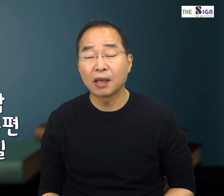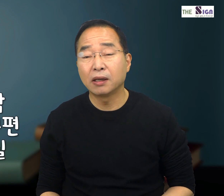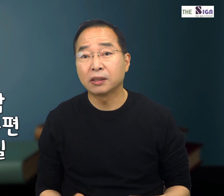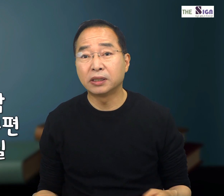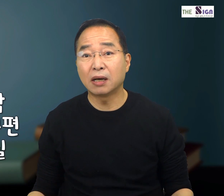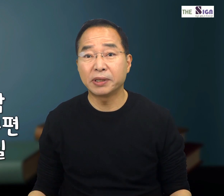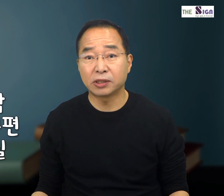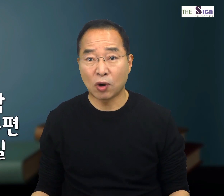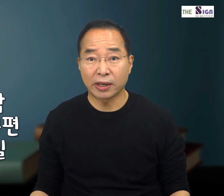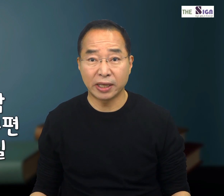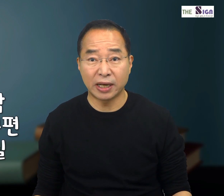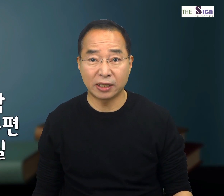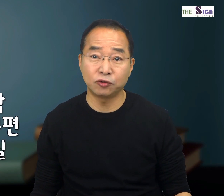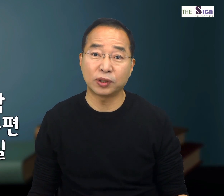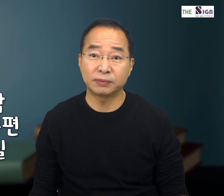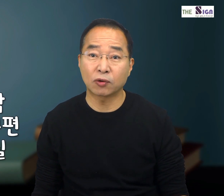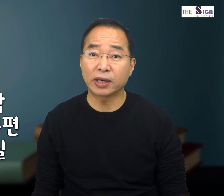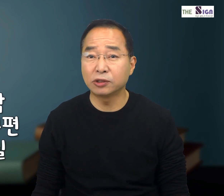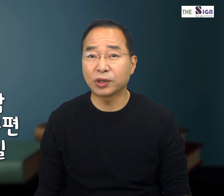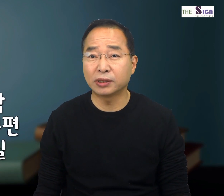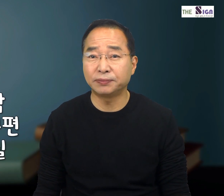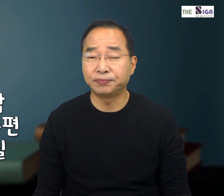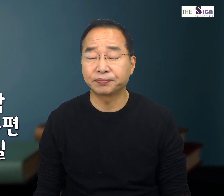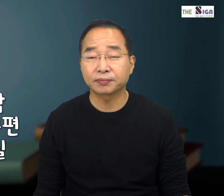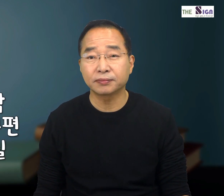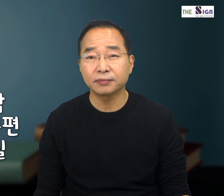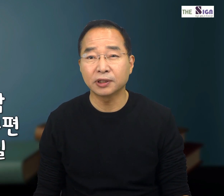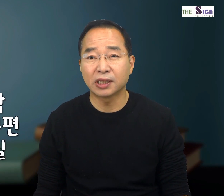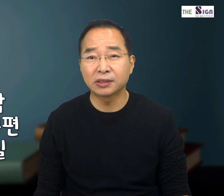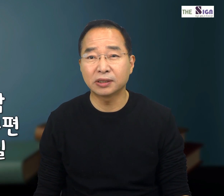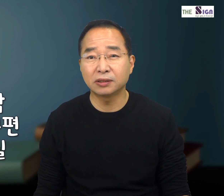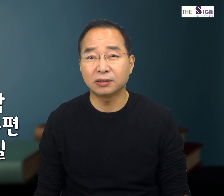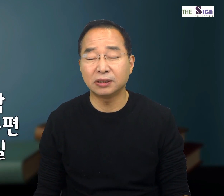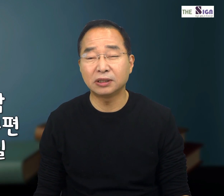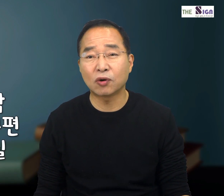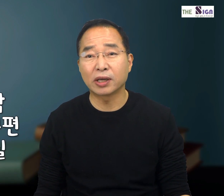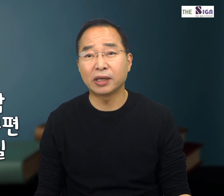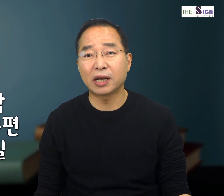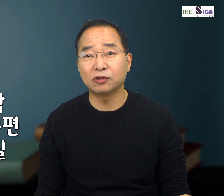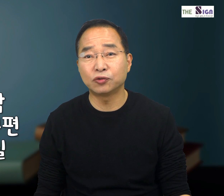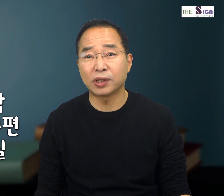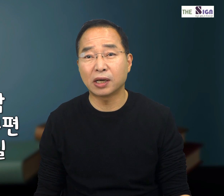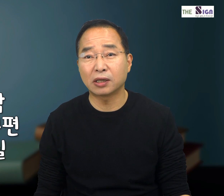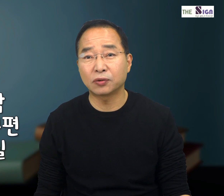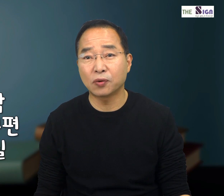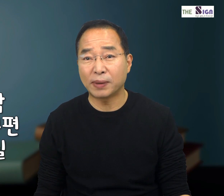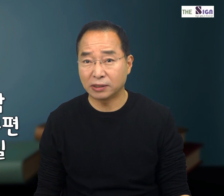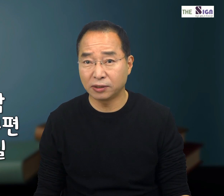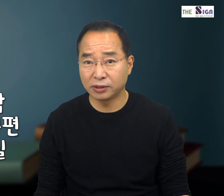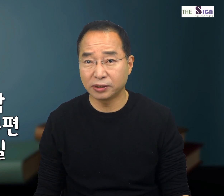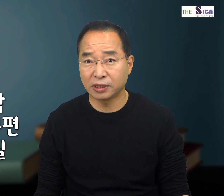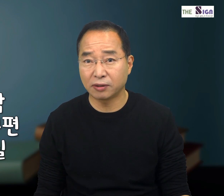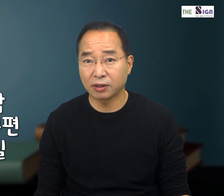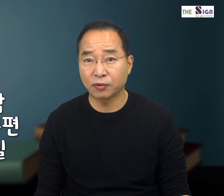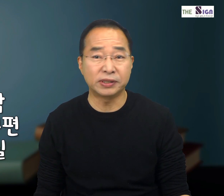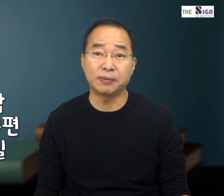그 다음에 이제 관계라는 수화입니다. 관계수화는 사실은 이 관계라는 수화로 만들어진 단어가 굉장히